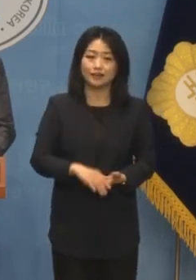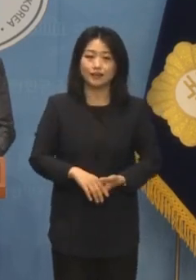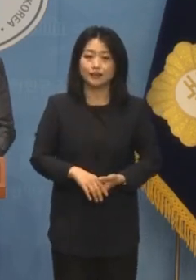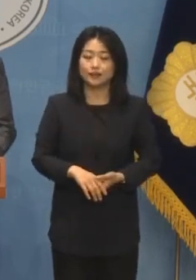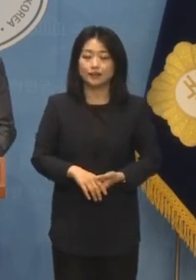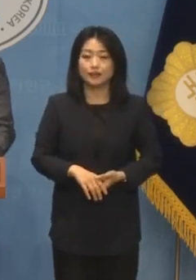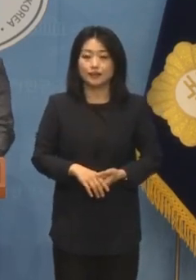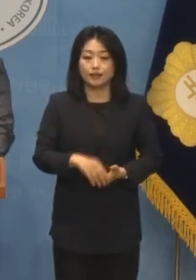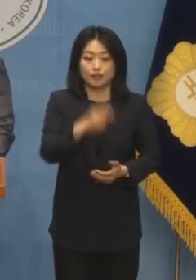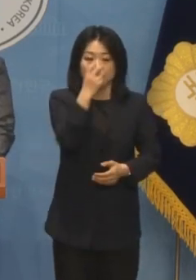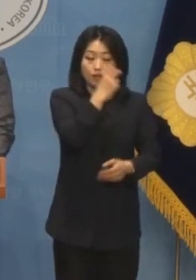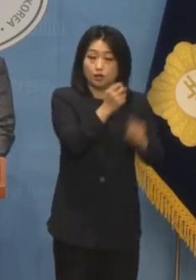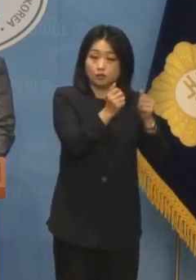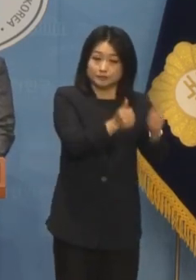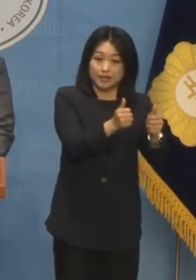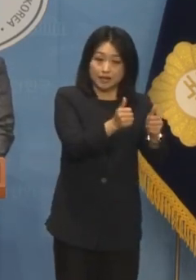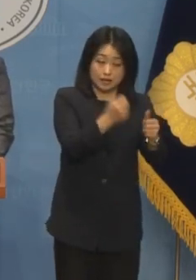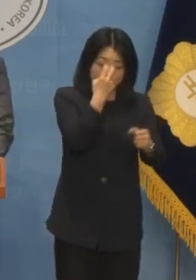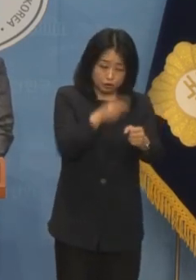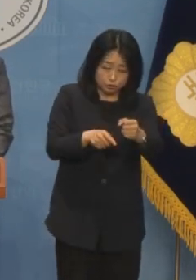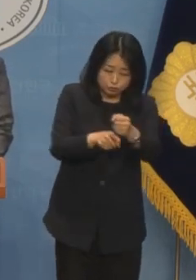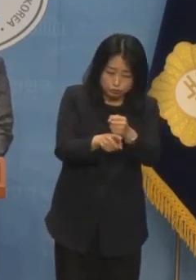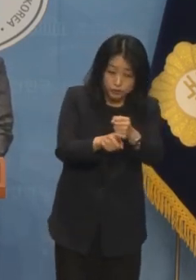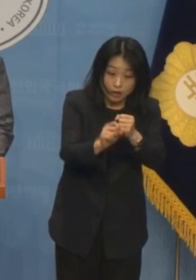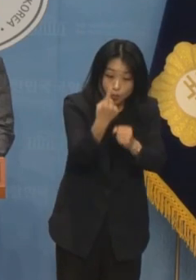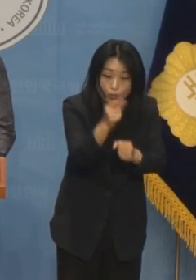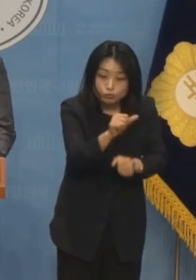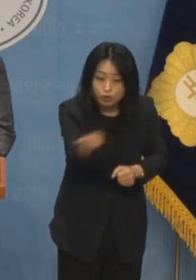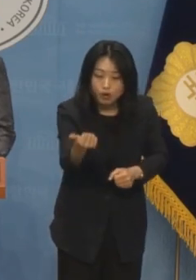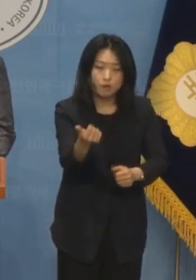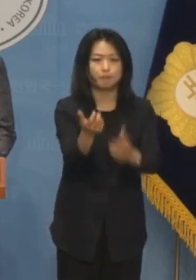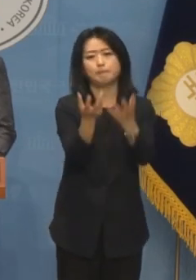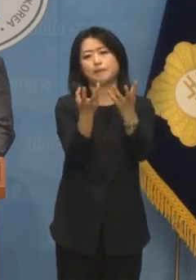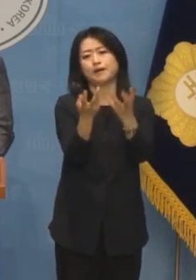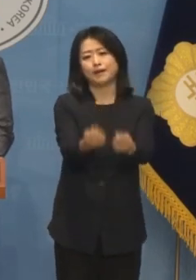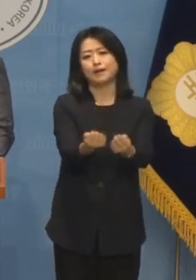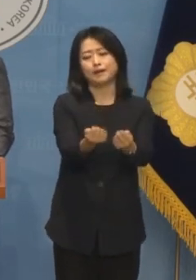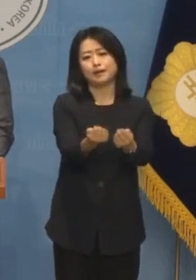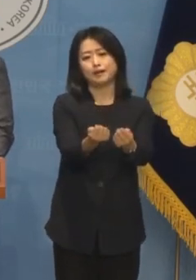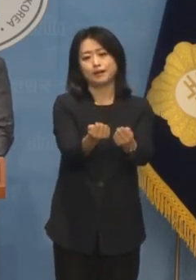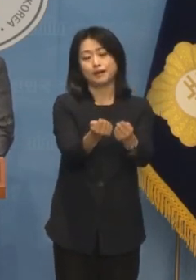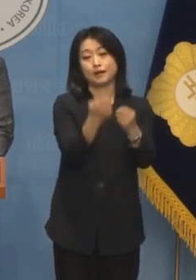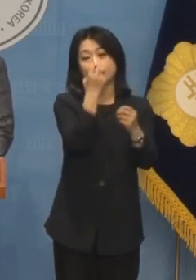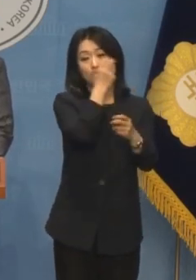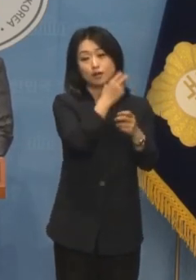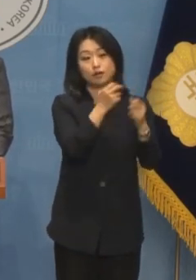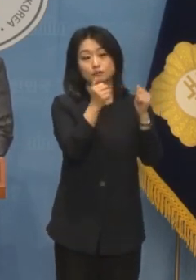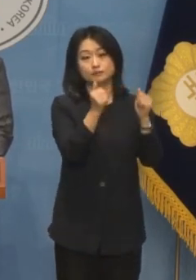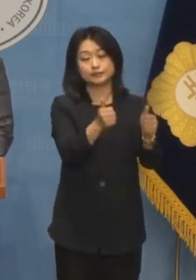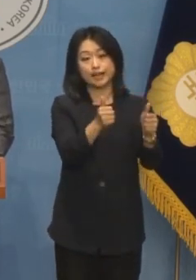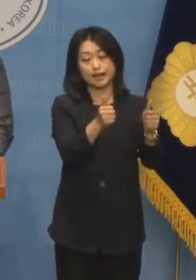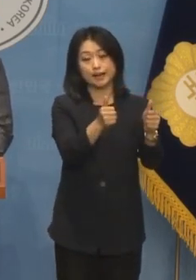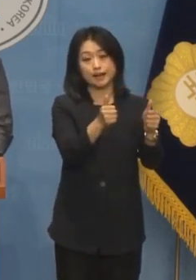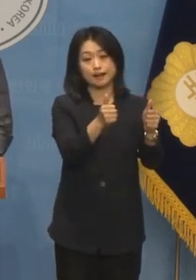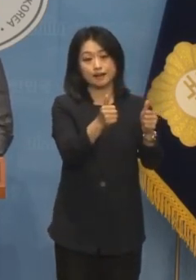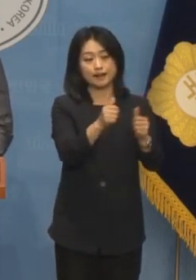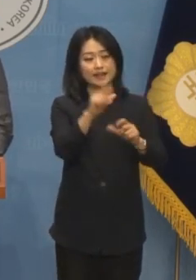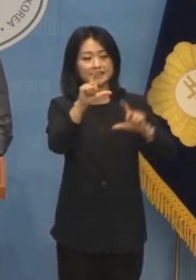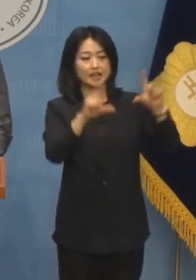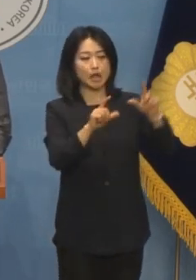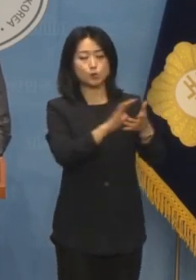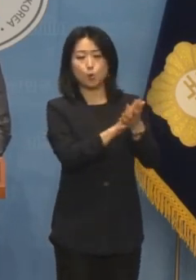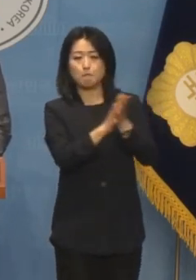특히 검찰에서 죽은 사람들이 많습니다. 여태까지는 검찰의 맹성을 촉구하는 것으로, 검찰의 태도